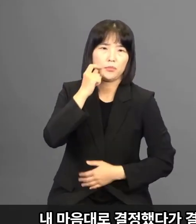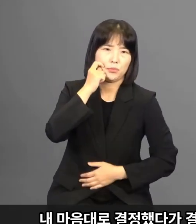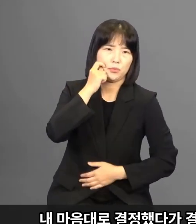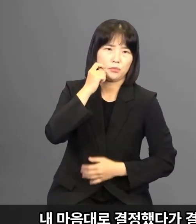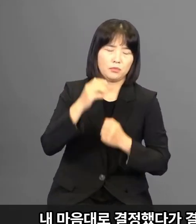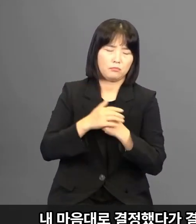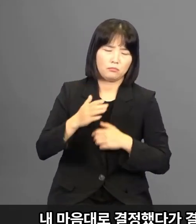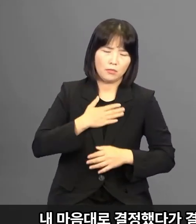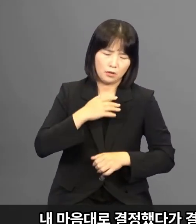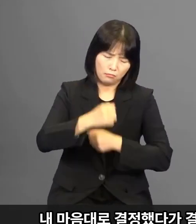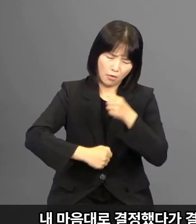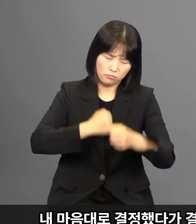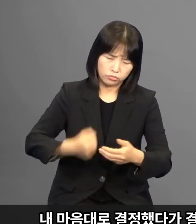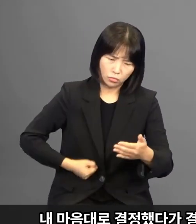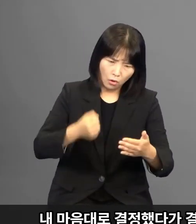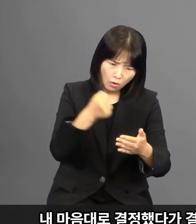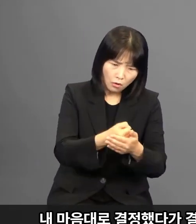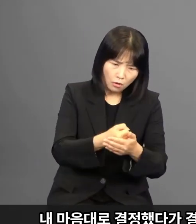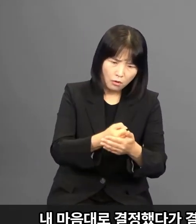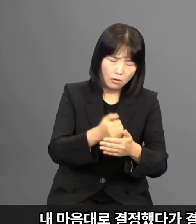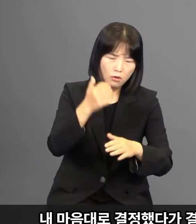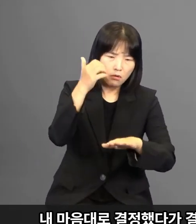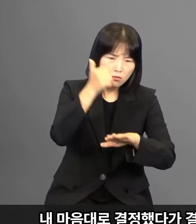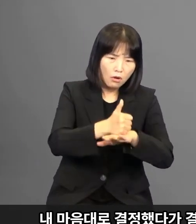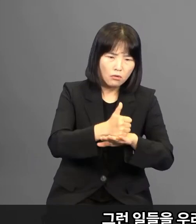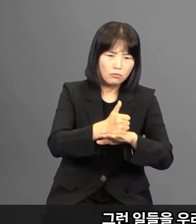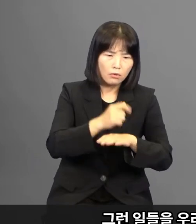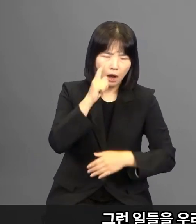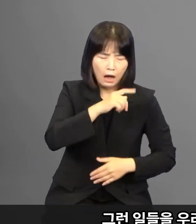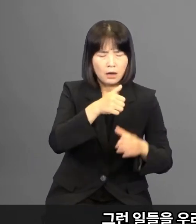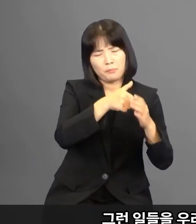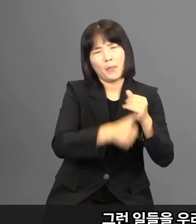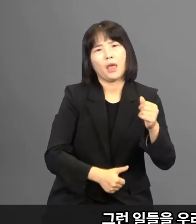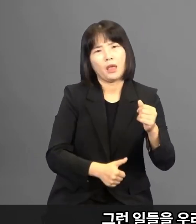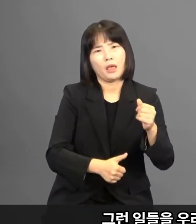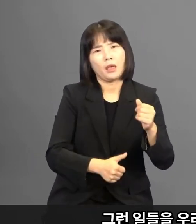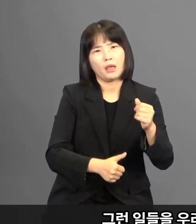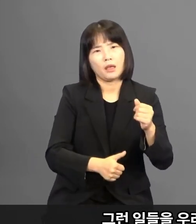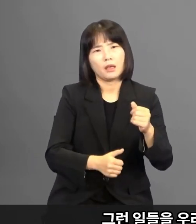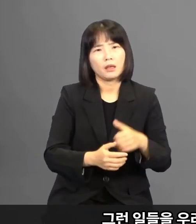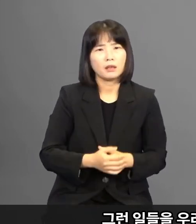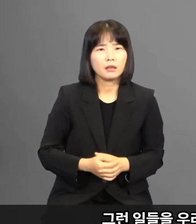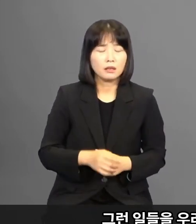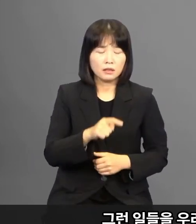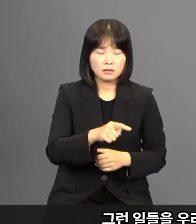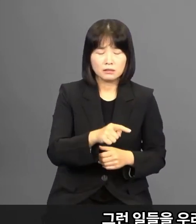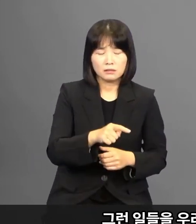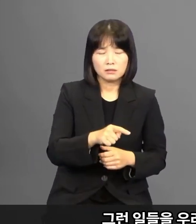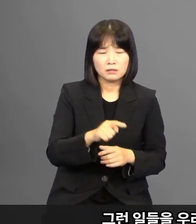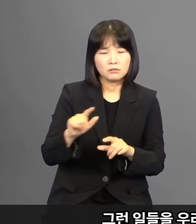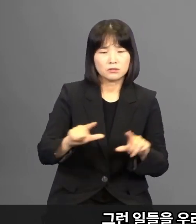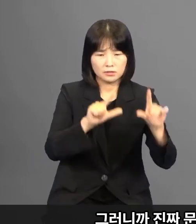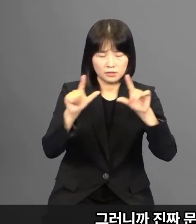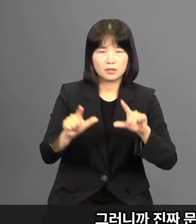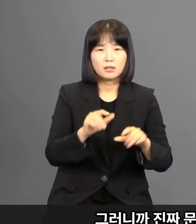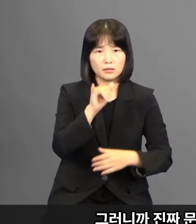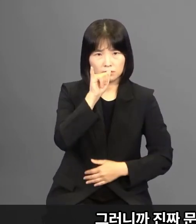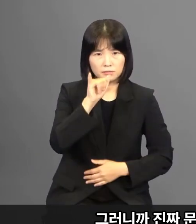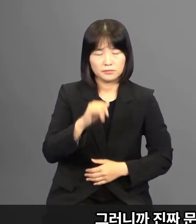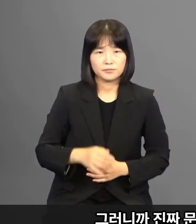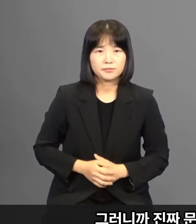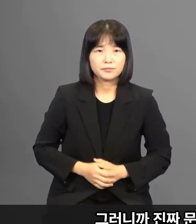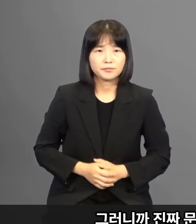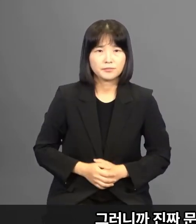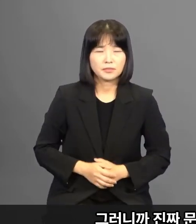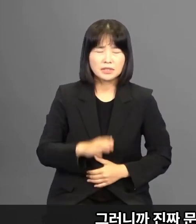마음대로 결정했다가 결국에는 악의 구렁텅이로 빠져들어가는 그런 일들을 우리 삶에서 보게 된다는 겁니다. 그러니까